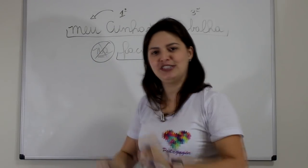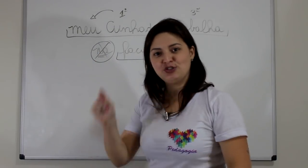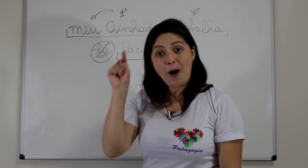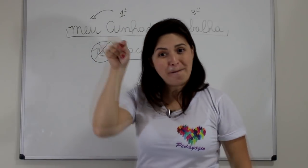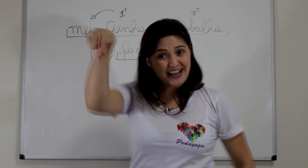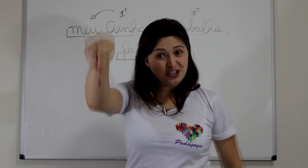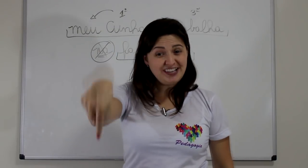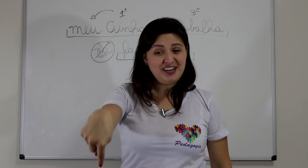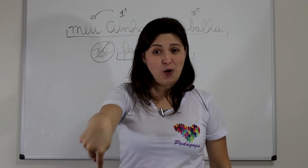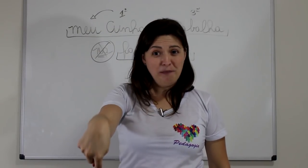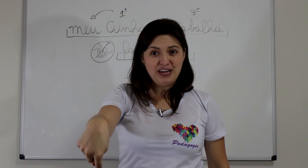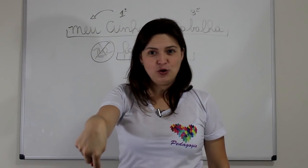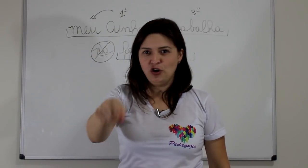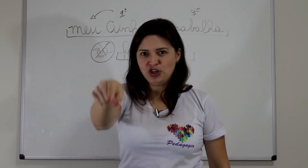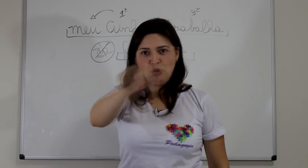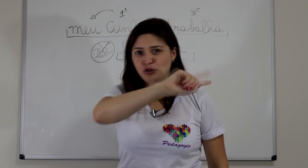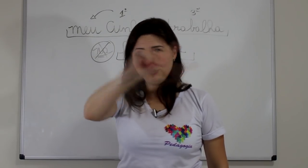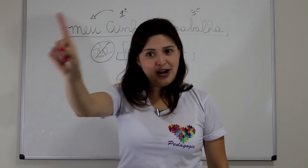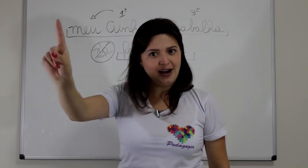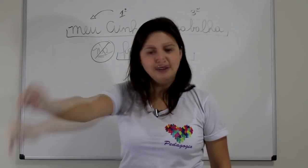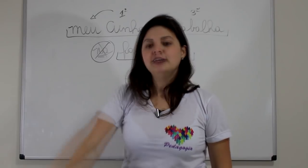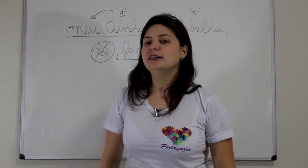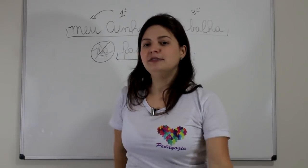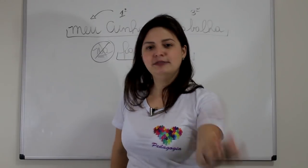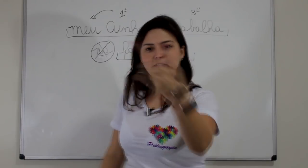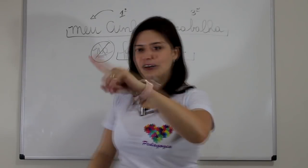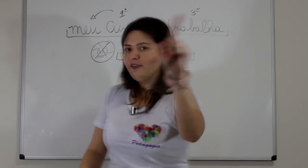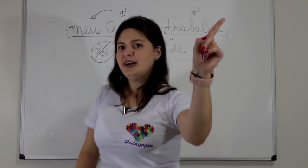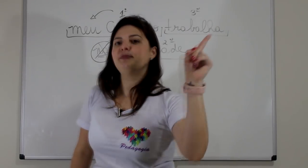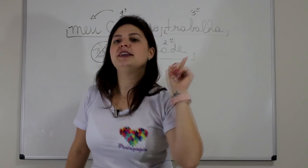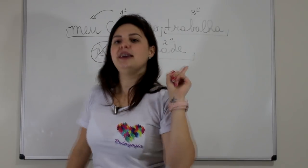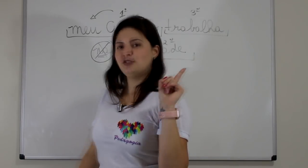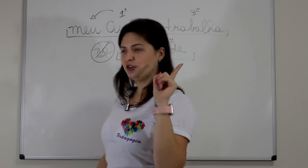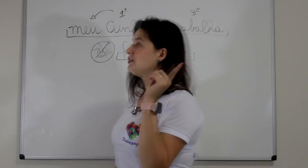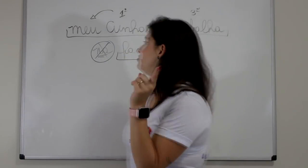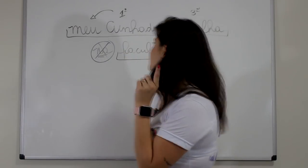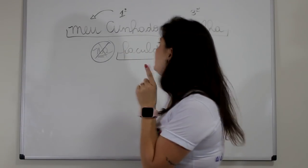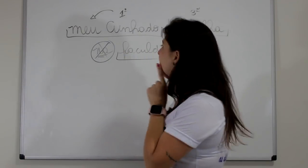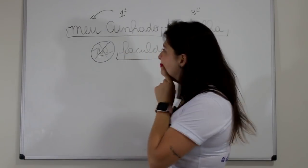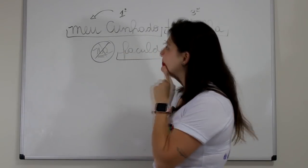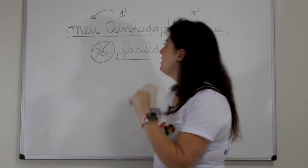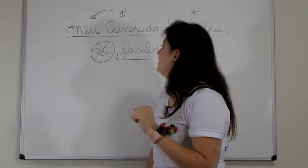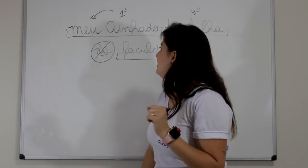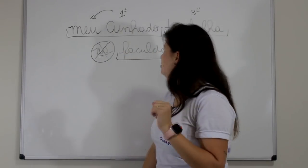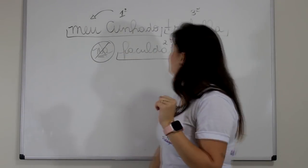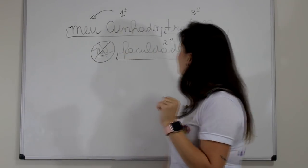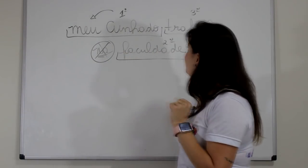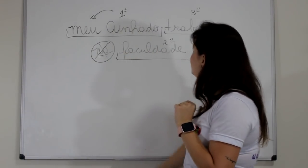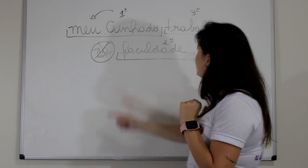você só aprende aqui comigo, em outro lugar, não vai aprender isso que eu vou te ensinar. A gente vai fazer